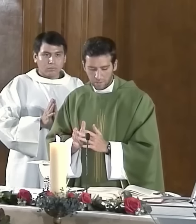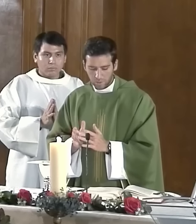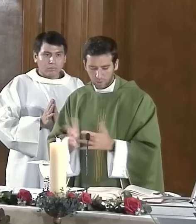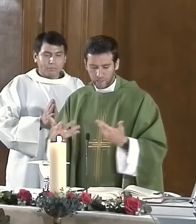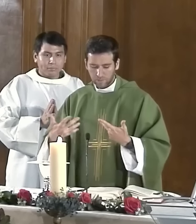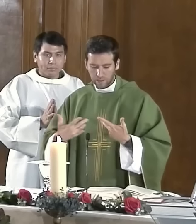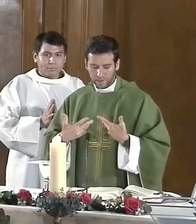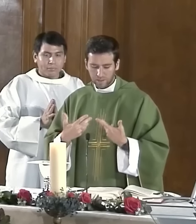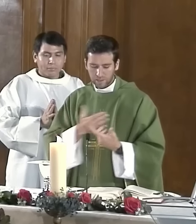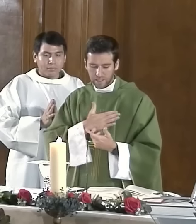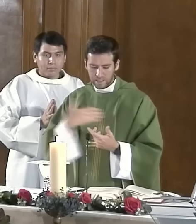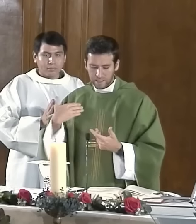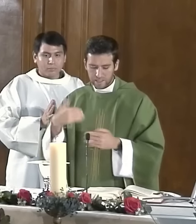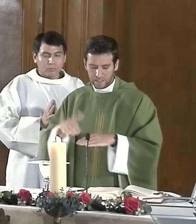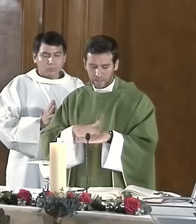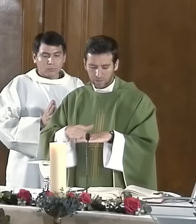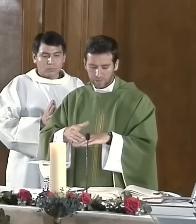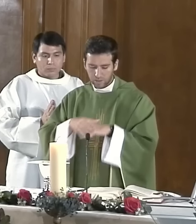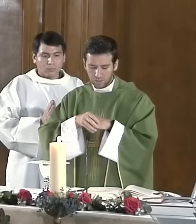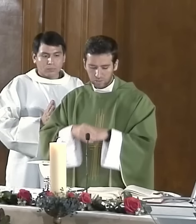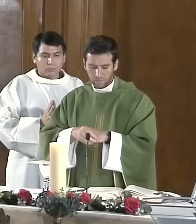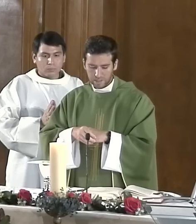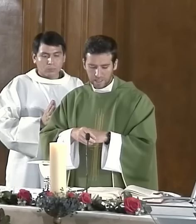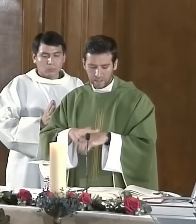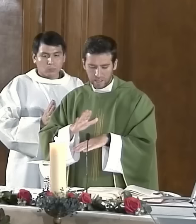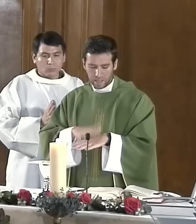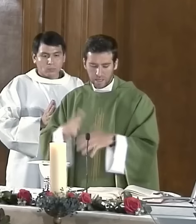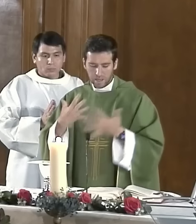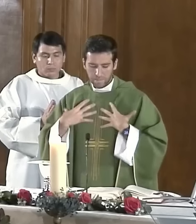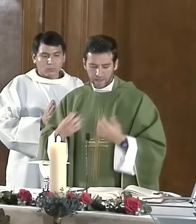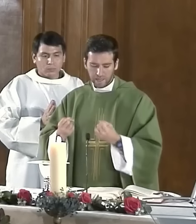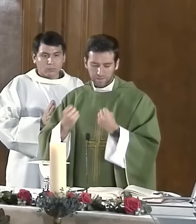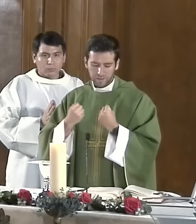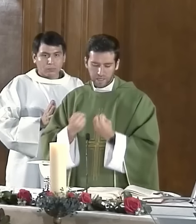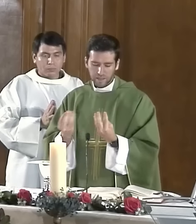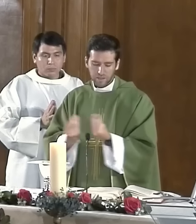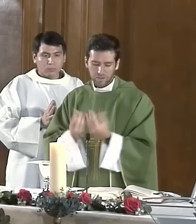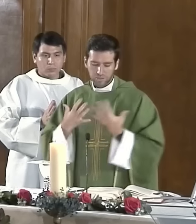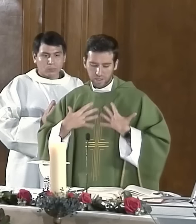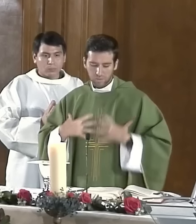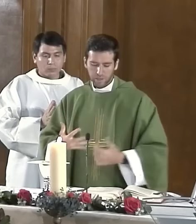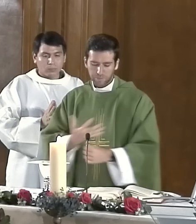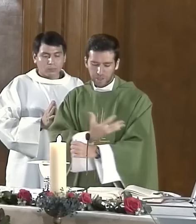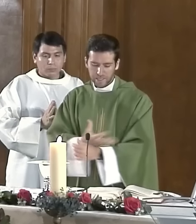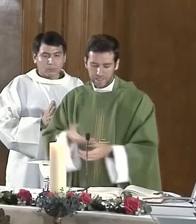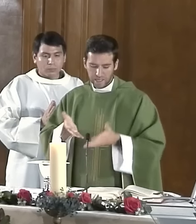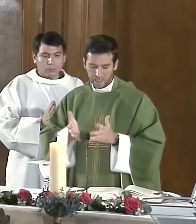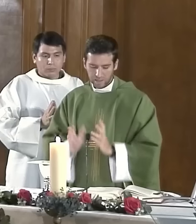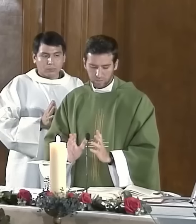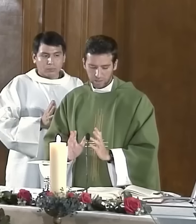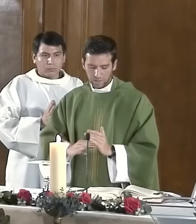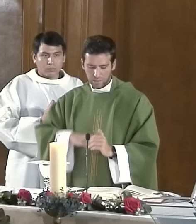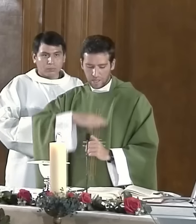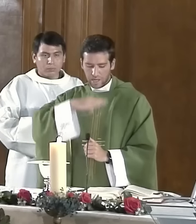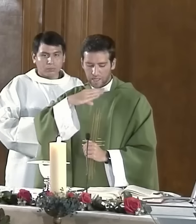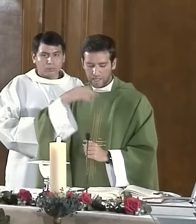cuya inmolación quisiste devolvernos tu amistad, para que, fortalecidos con el cuerpo y la sangre de tu Hijo y llenos